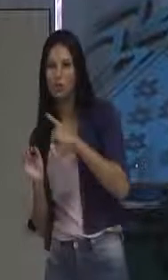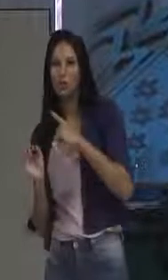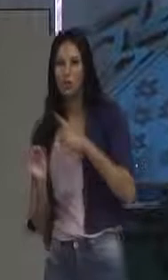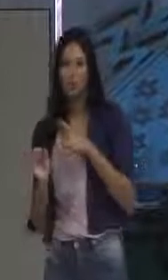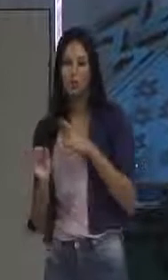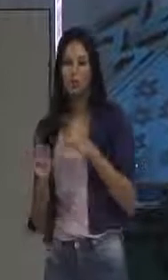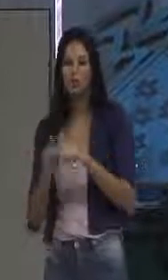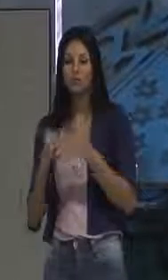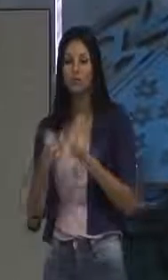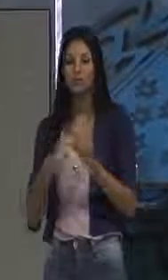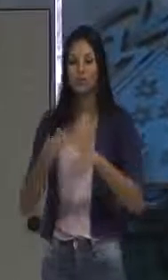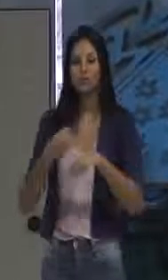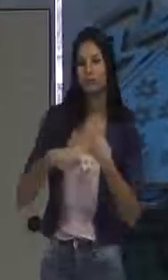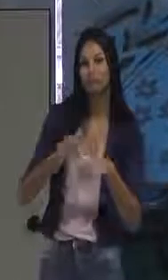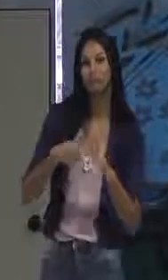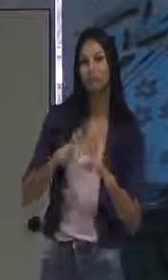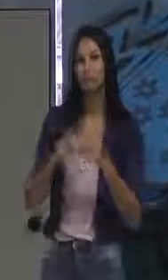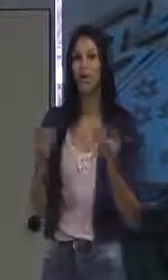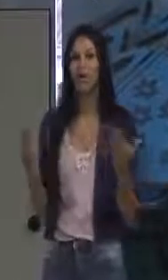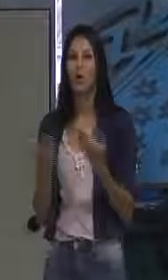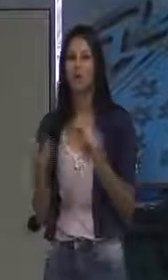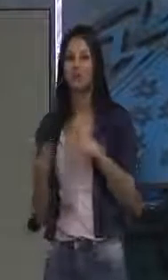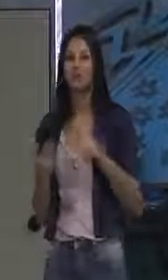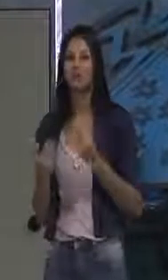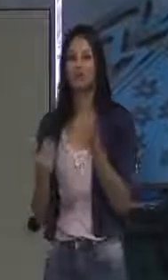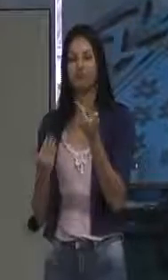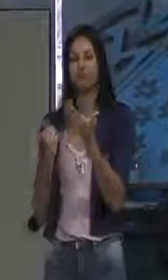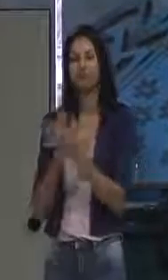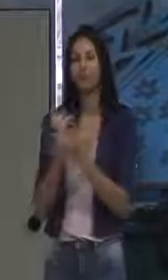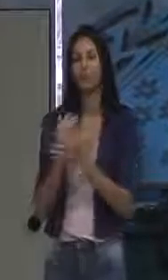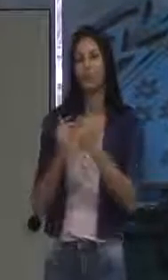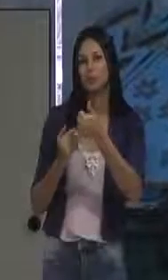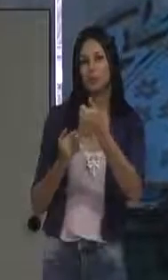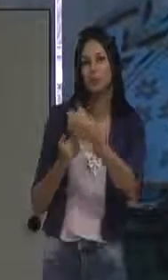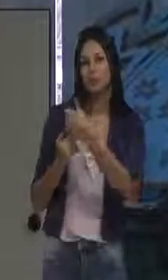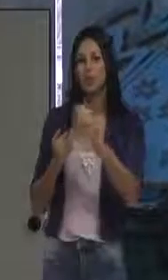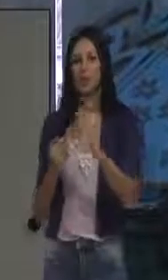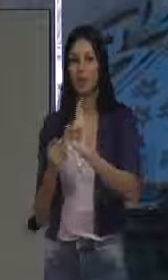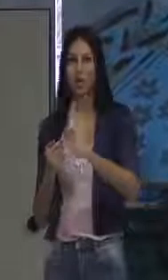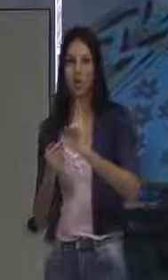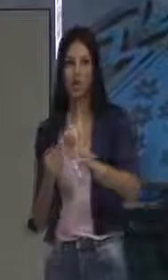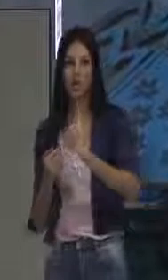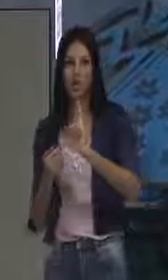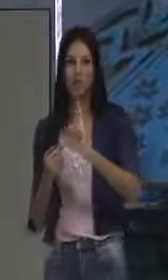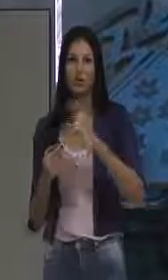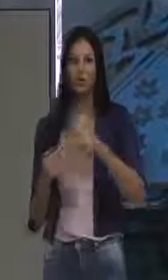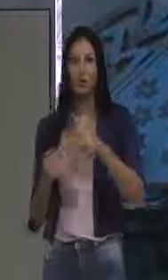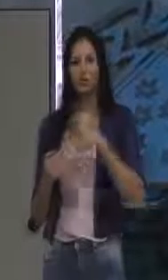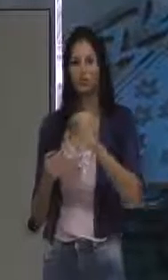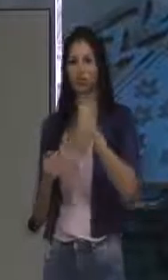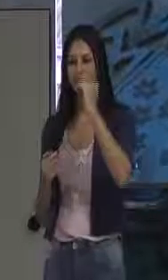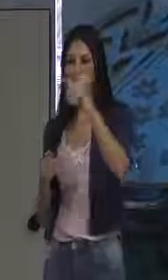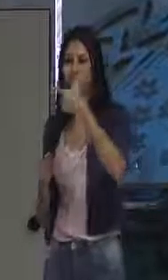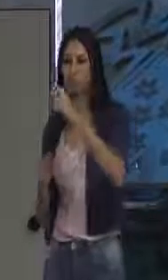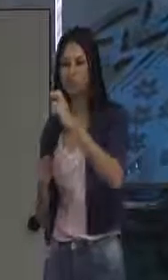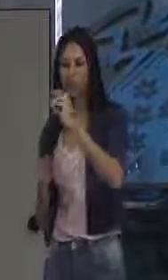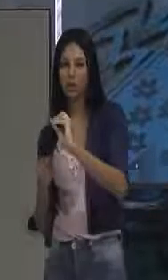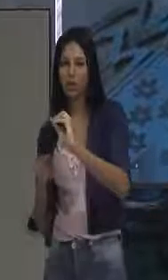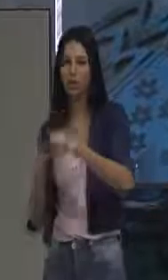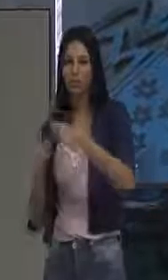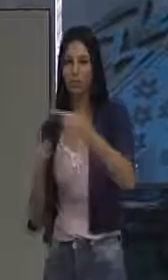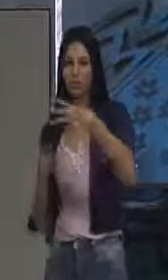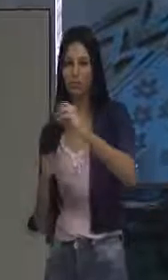no mercado, por exemplo, a arroba que está agora R$110 essa semana, consegue vender a R$350, R$400. Então, isso já implica